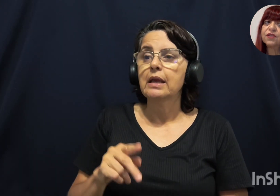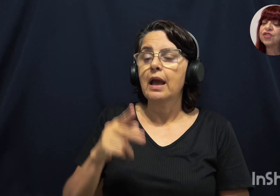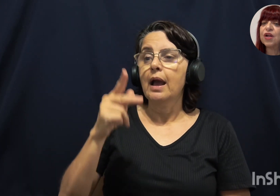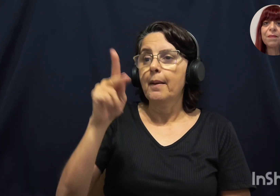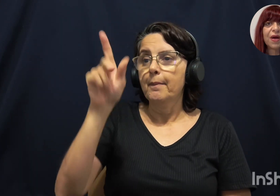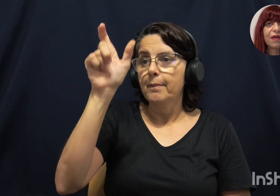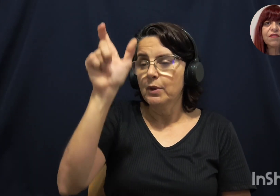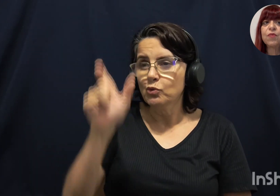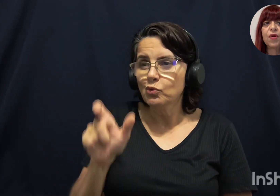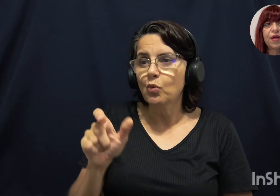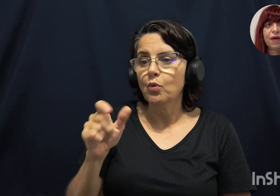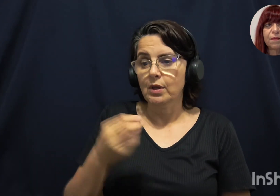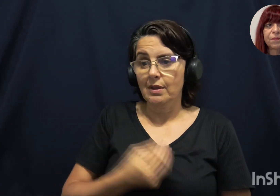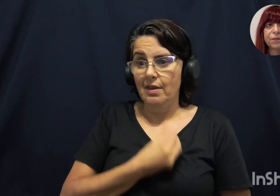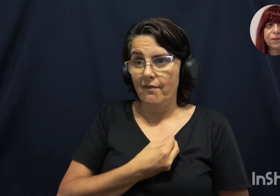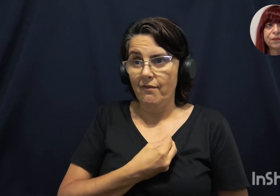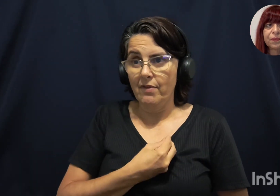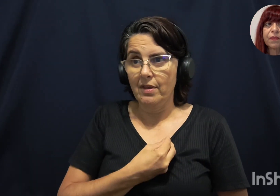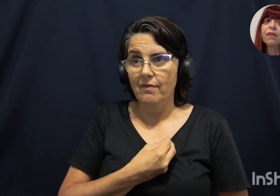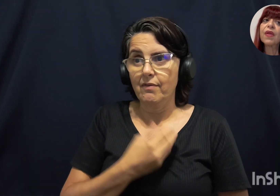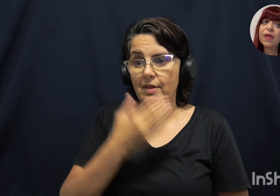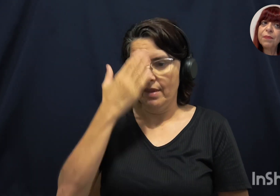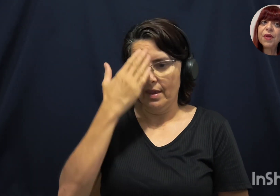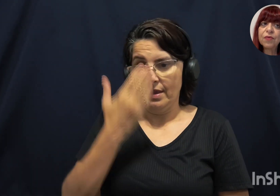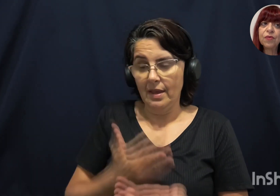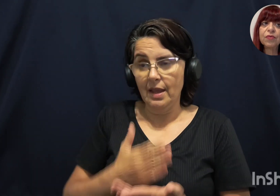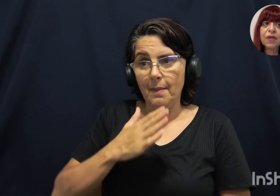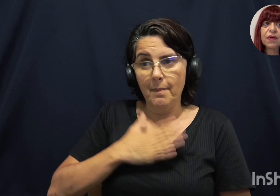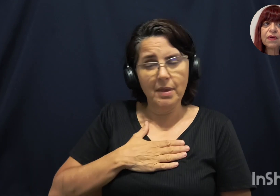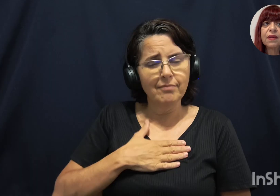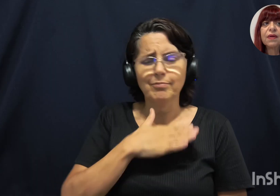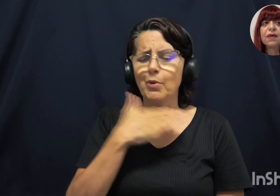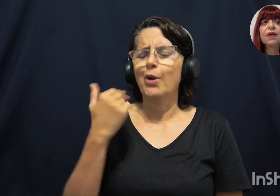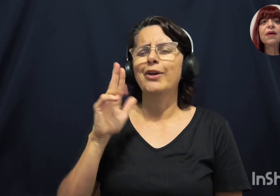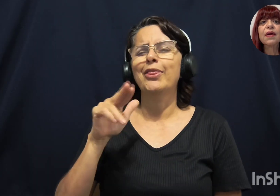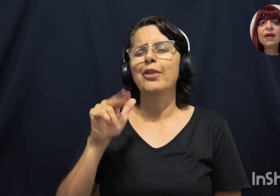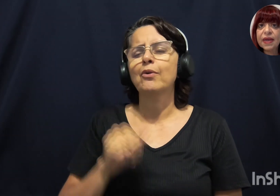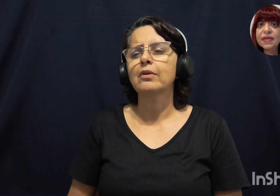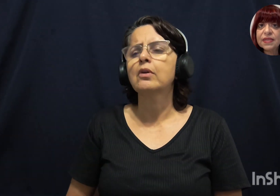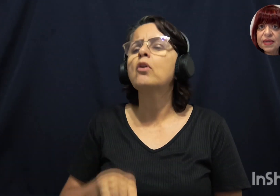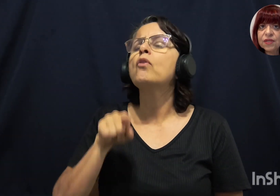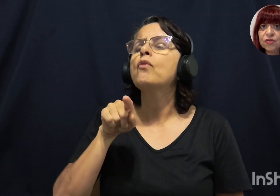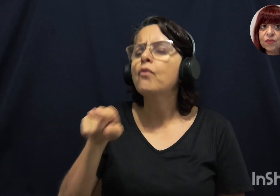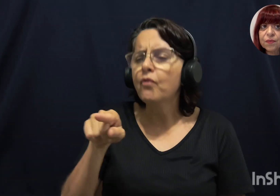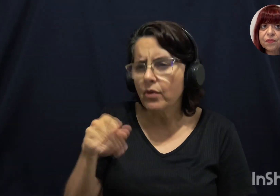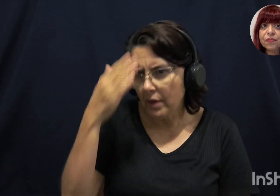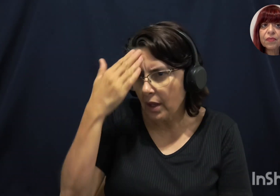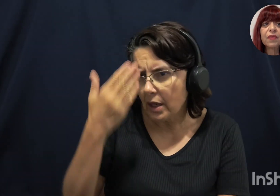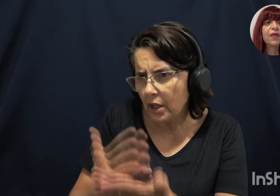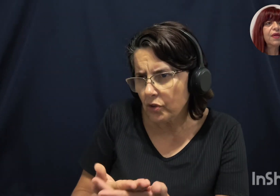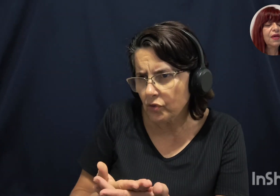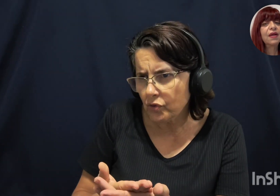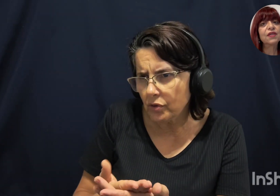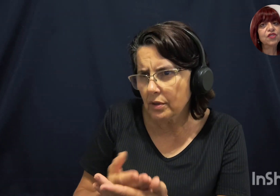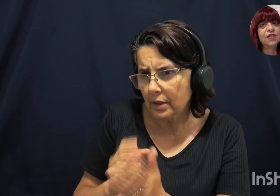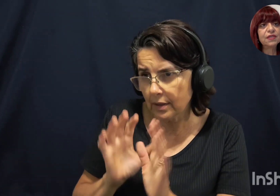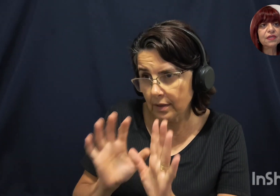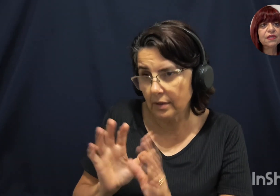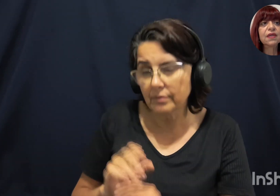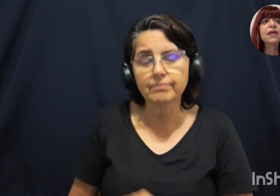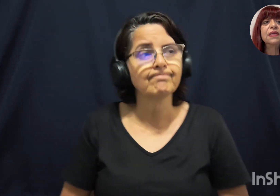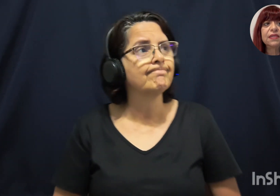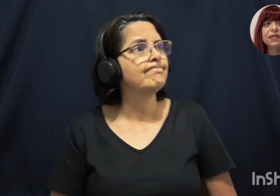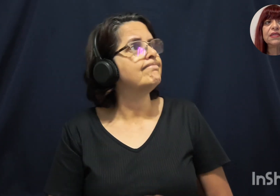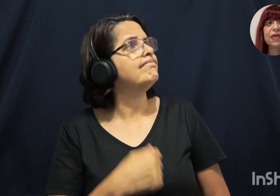mim, jamais morrerá. E pergunta: crês nisso? E ela